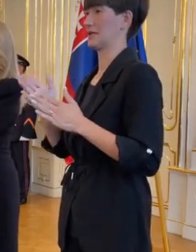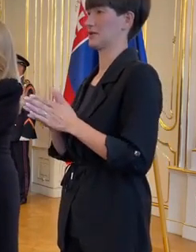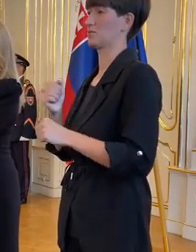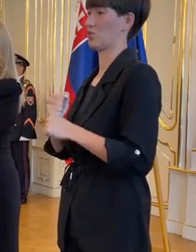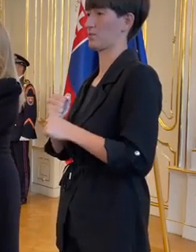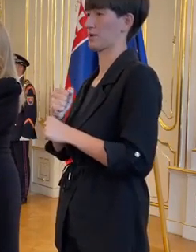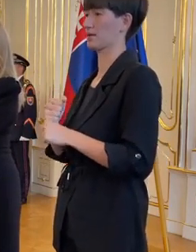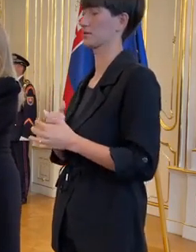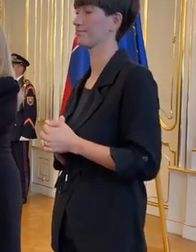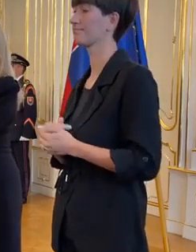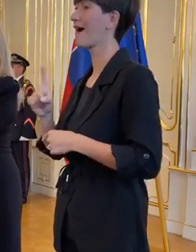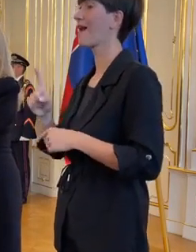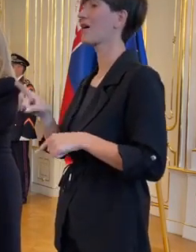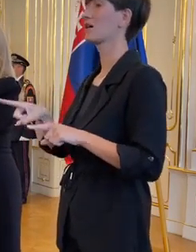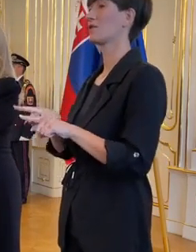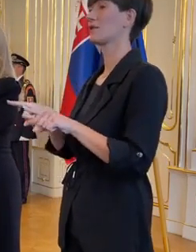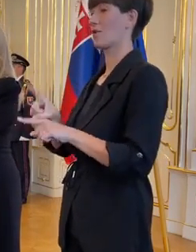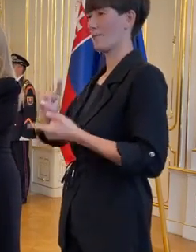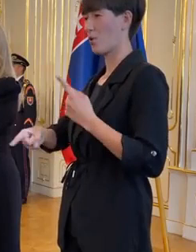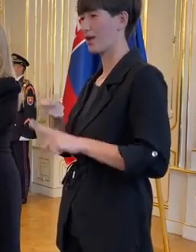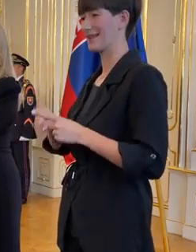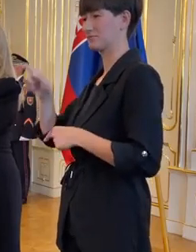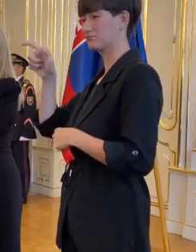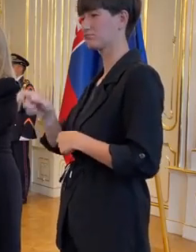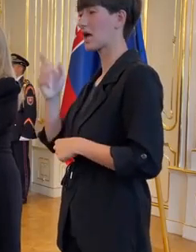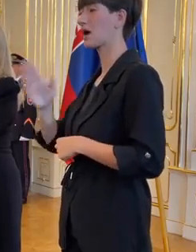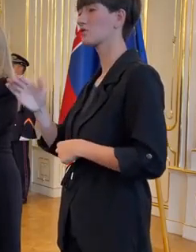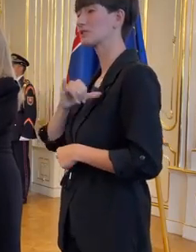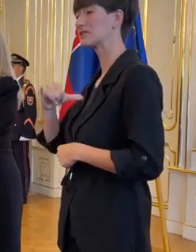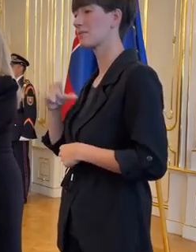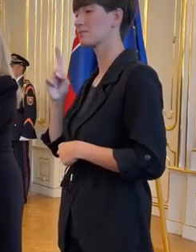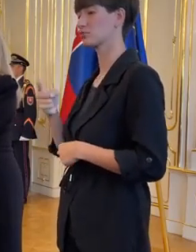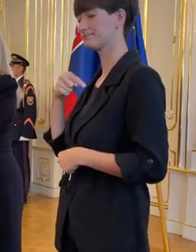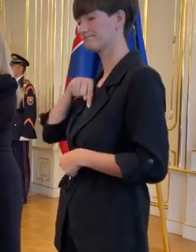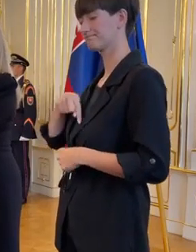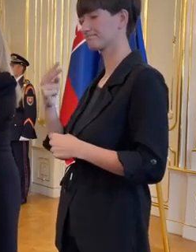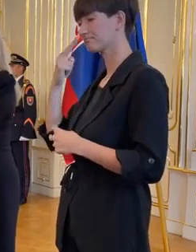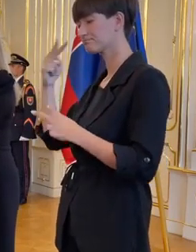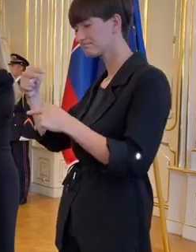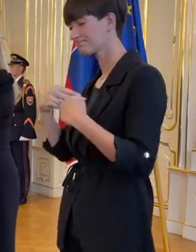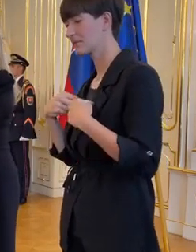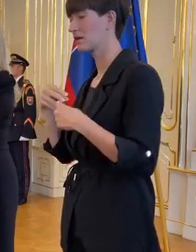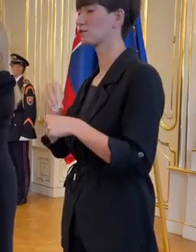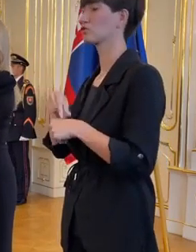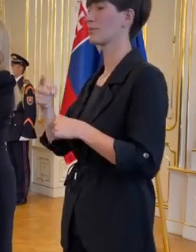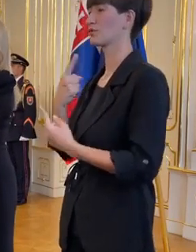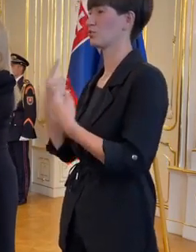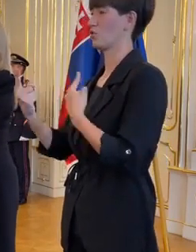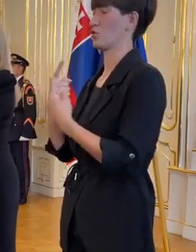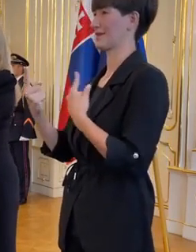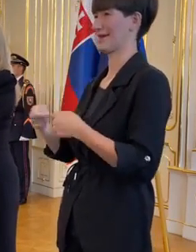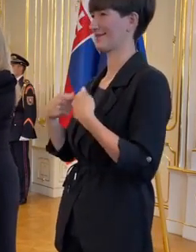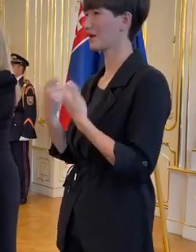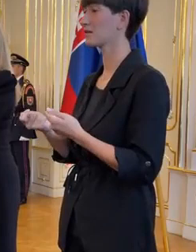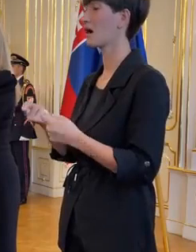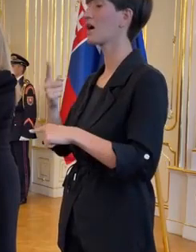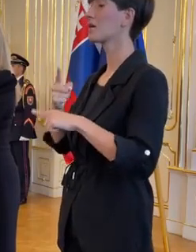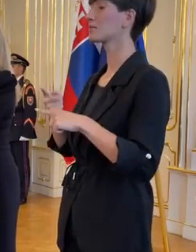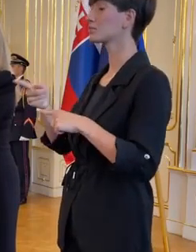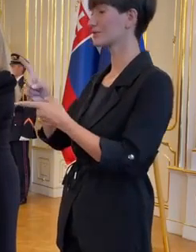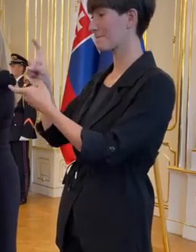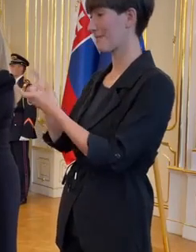aj moment, keď už dohoda nie je možná, pretože sám jej prestane veriť a dohoda bez základnej dôvery v